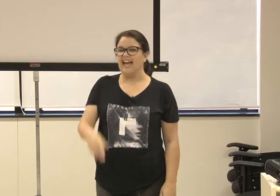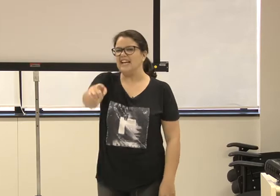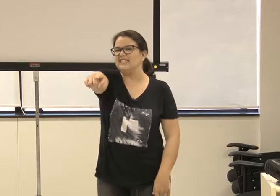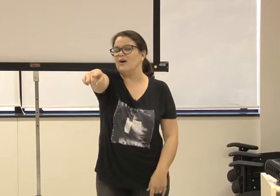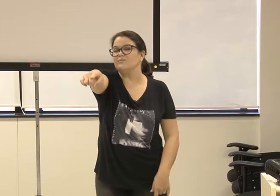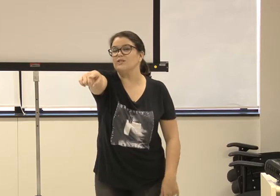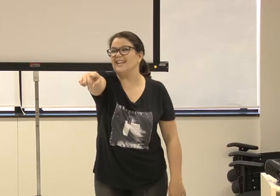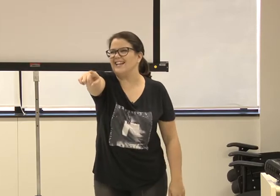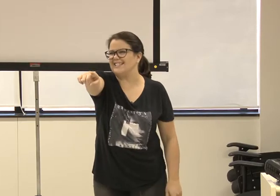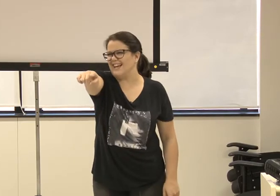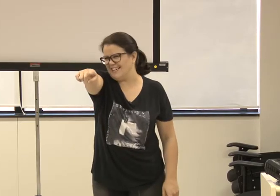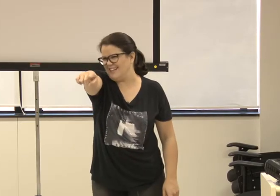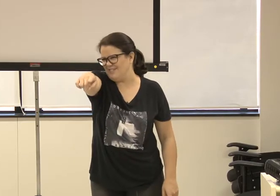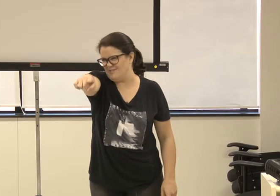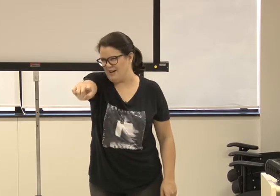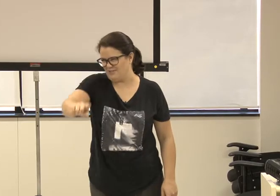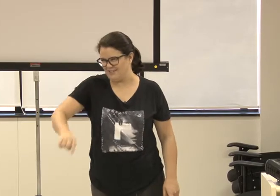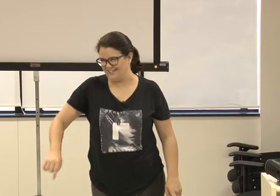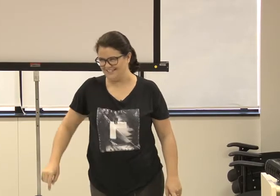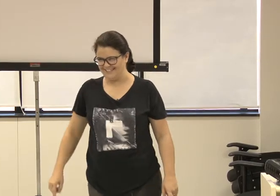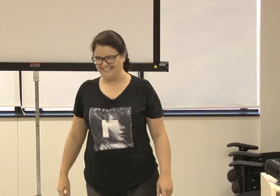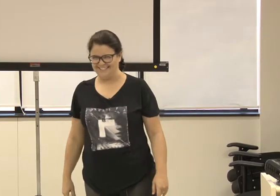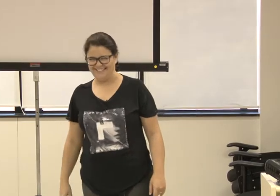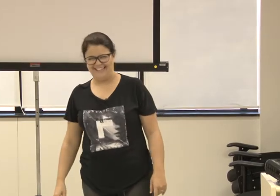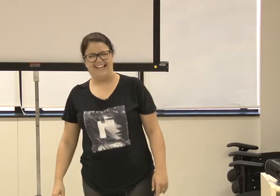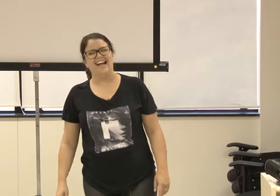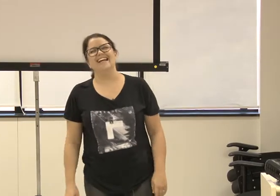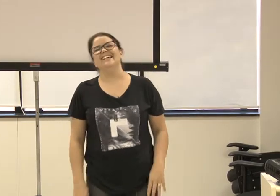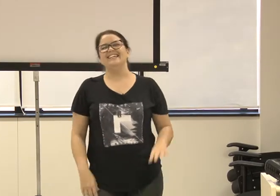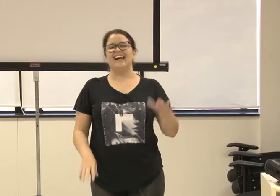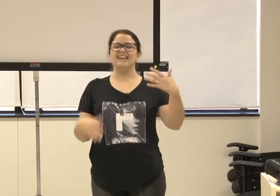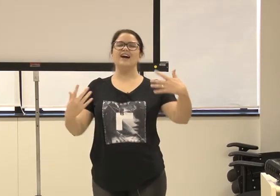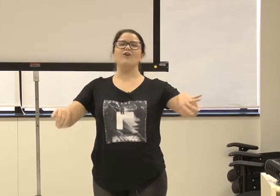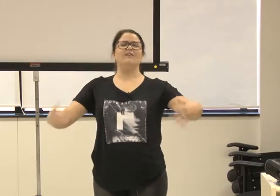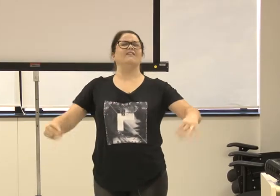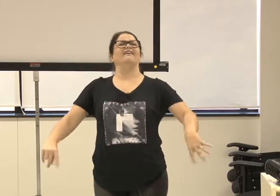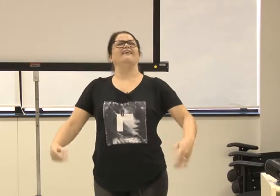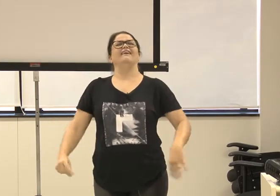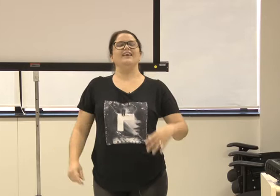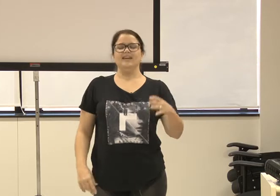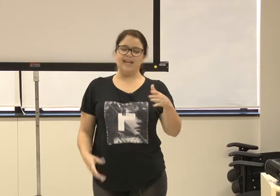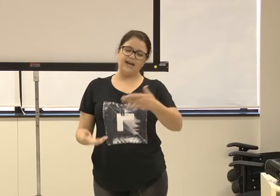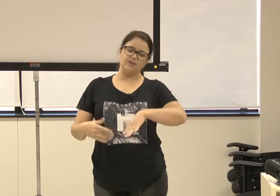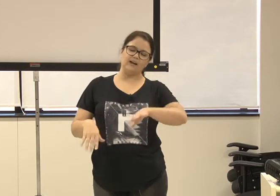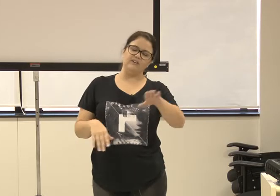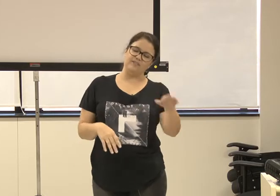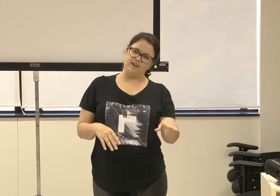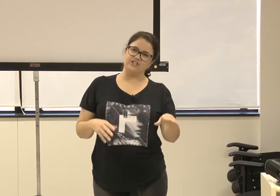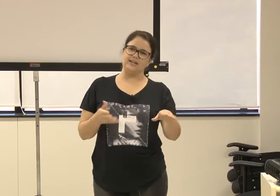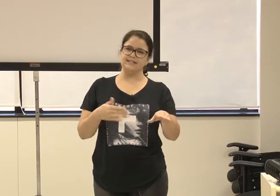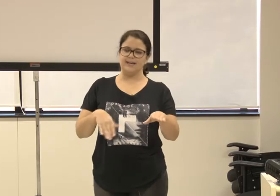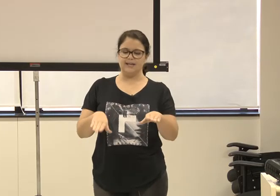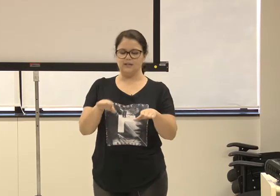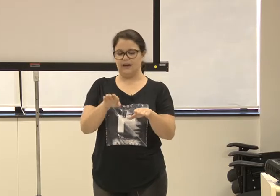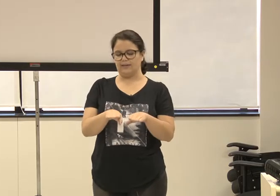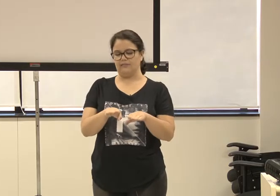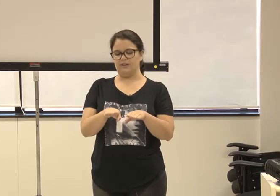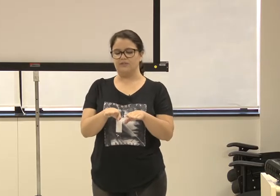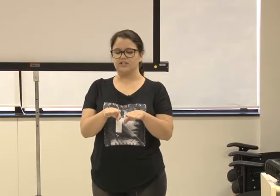São as pulseiras dela que tá fazendo barulho. E aí eu tava na faixa da esquerda, o cara tava na faixa